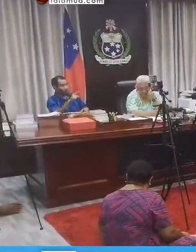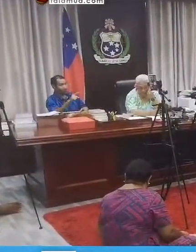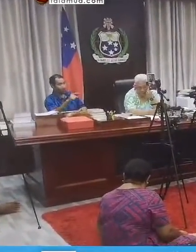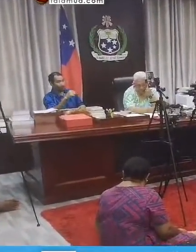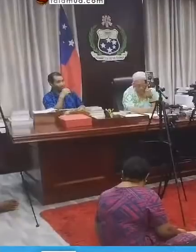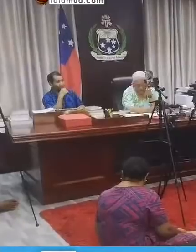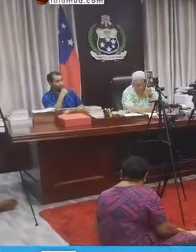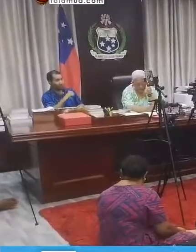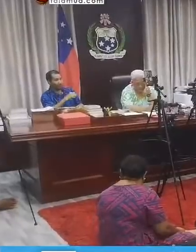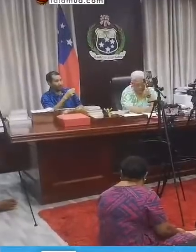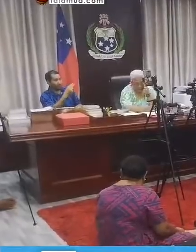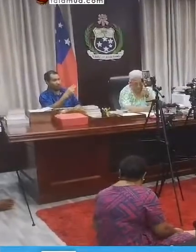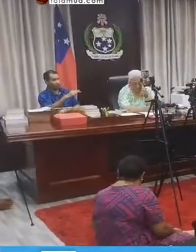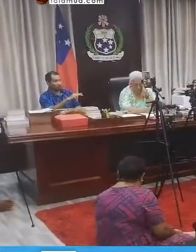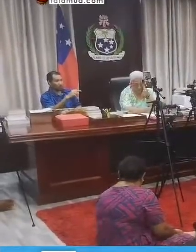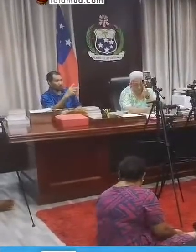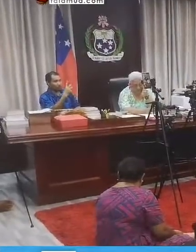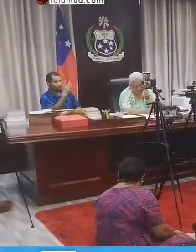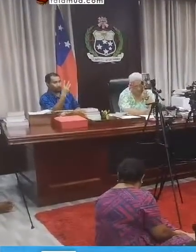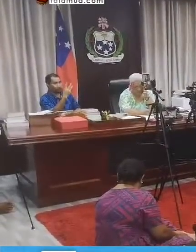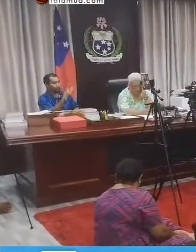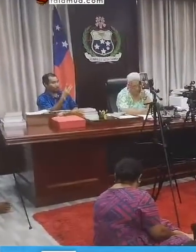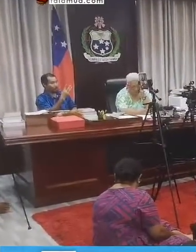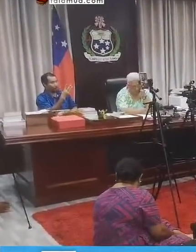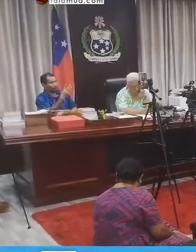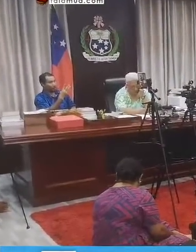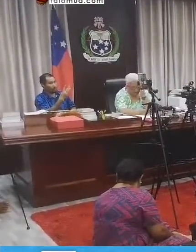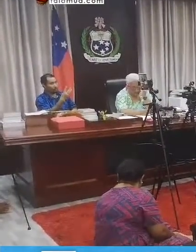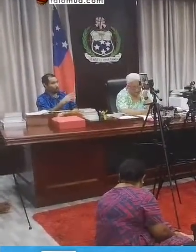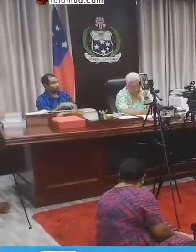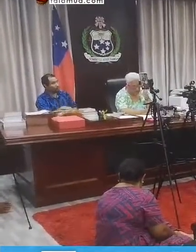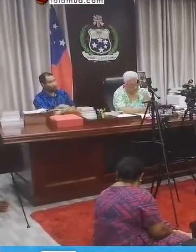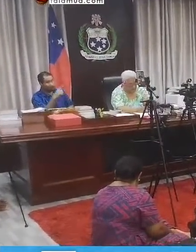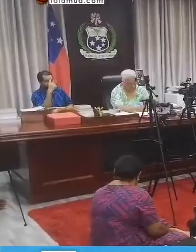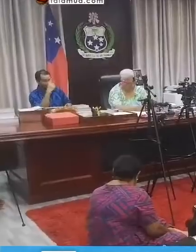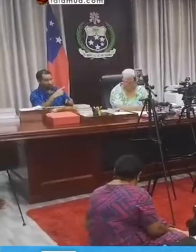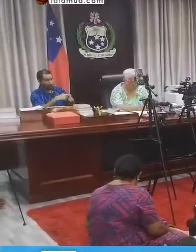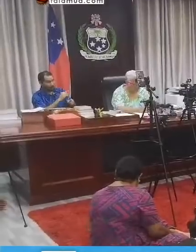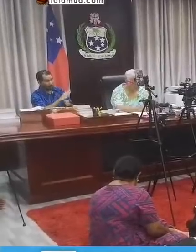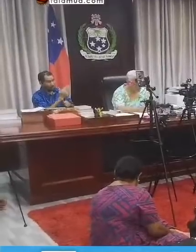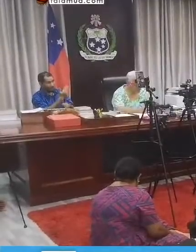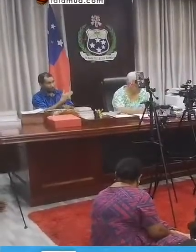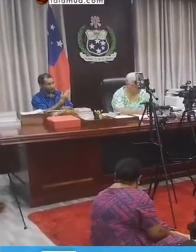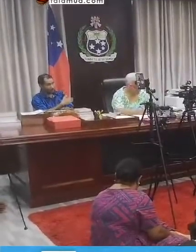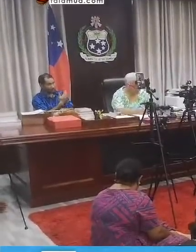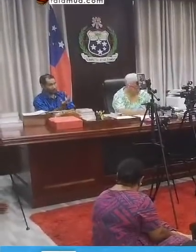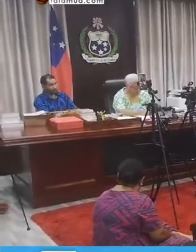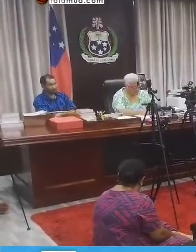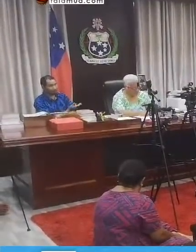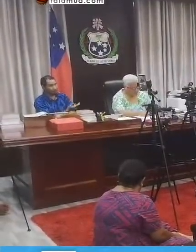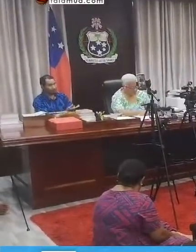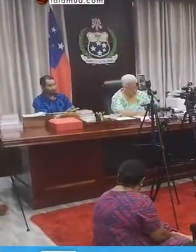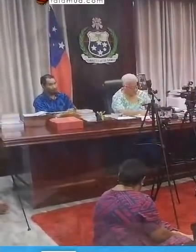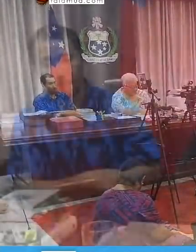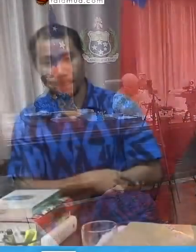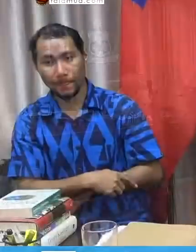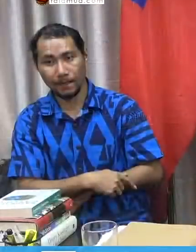le Omicron po le Delta le au le afuisi tala mai